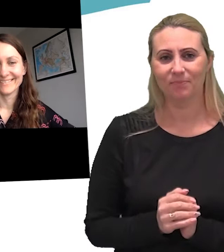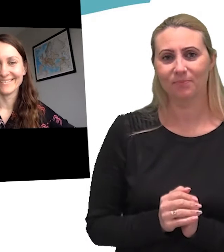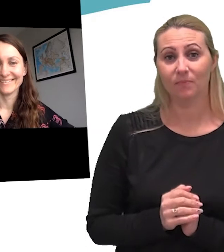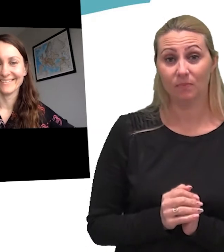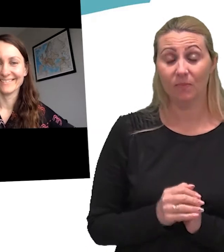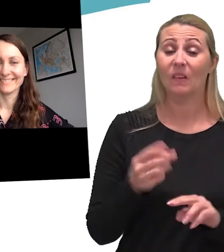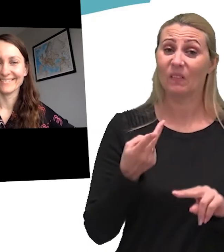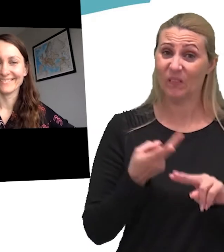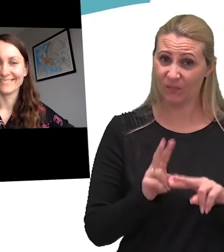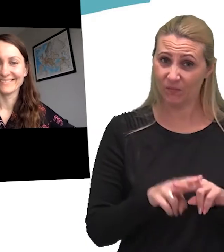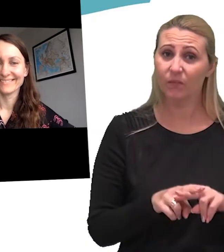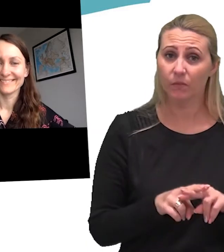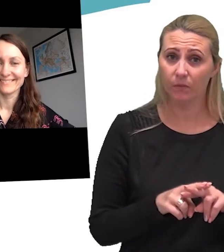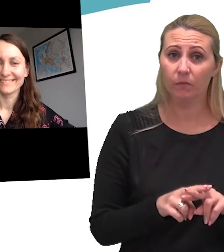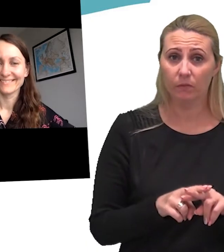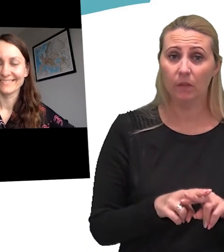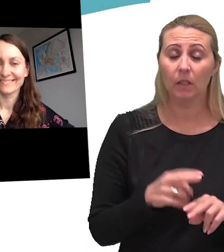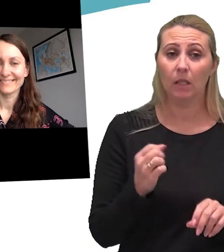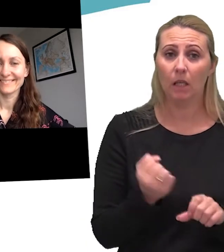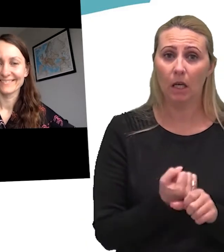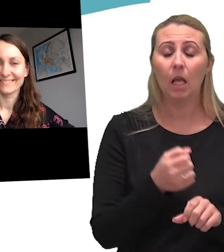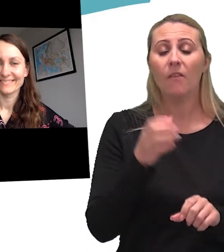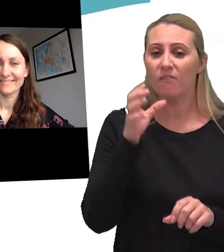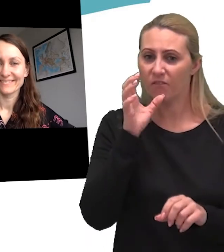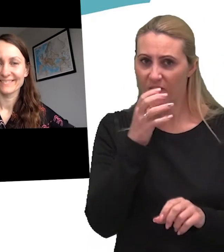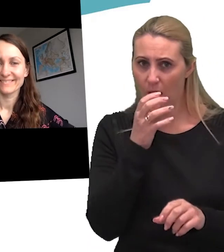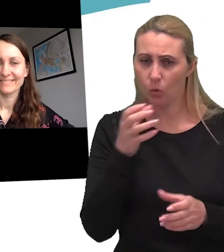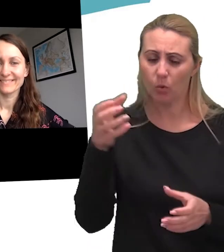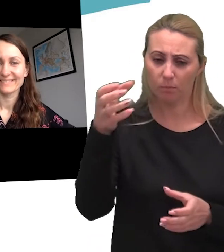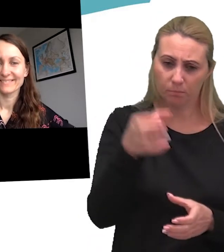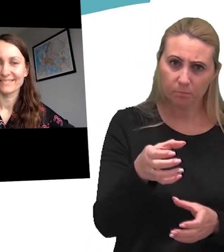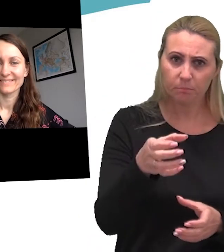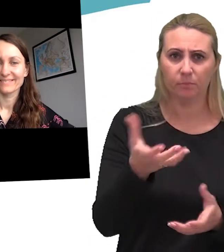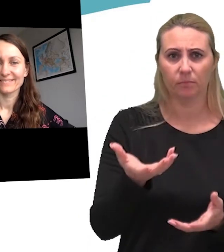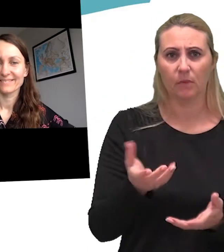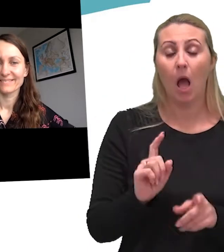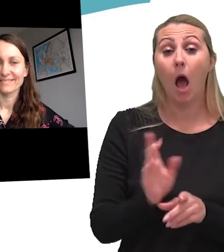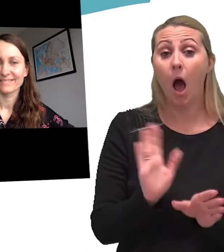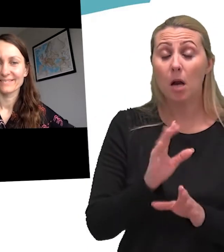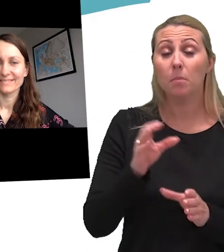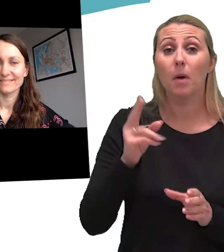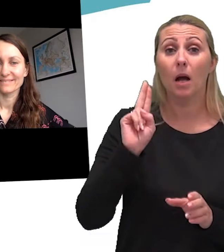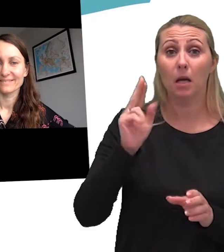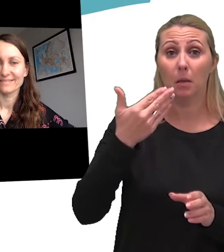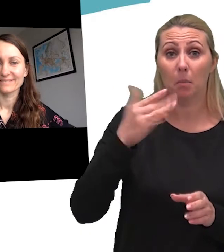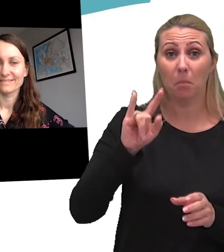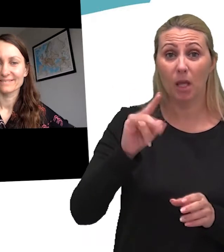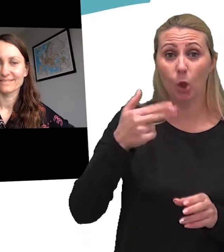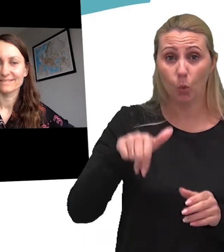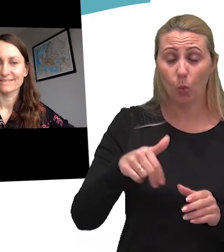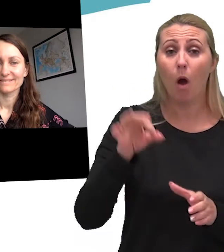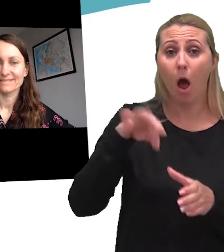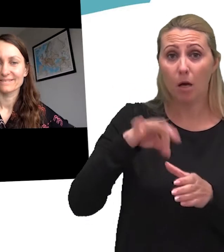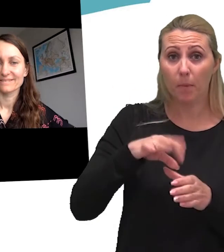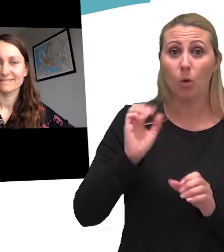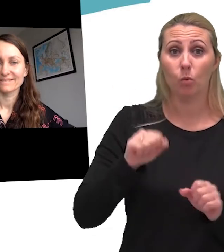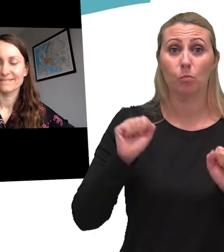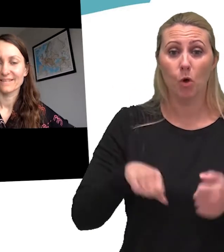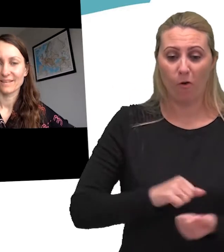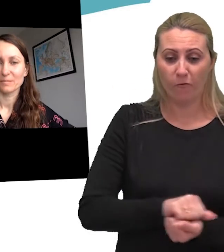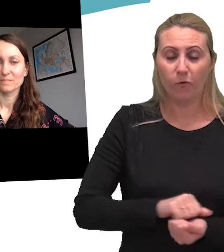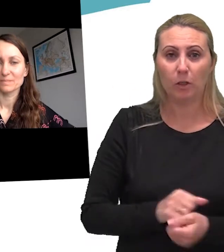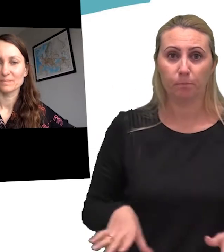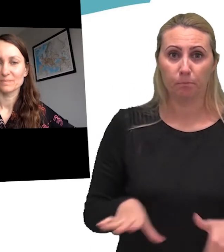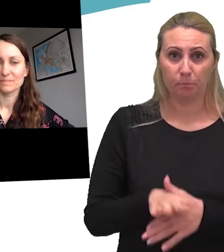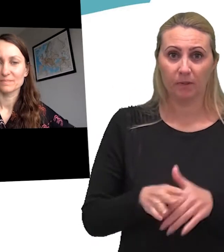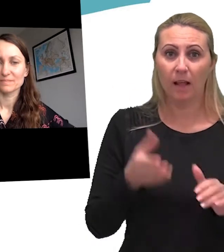Tai todėl, kad tai turėtų būti vanduo arba kažkokia, tai važiuoju, kmynų arba ta, kuris skatina virškinimą, ar ne, bet